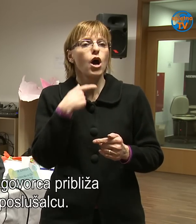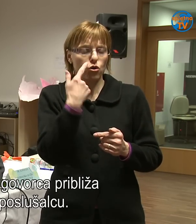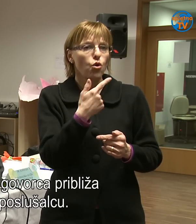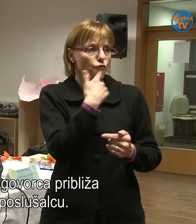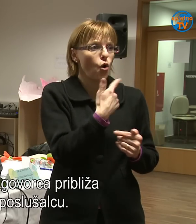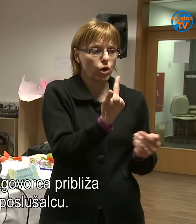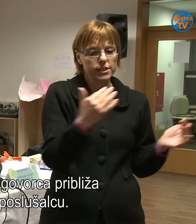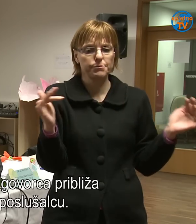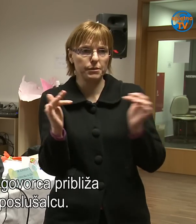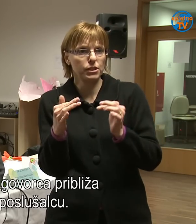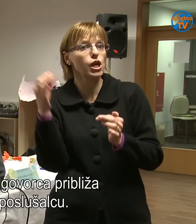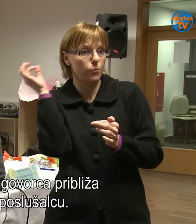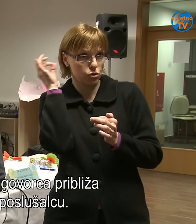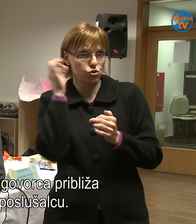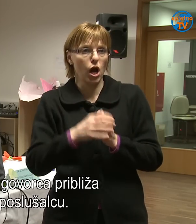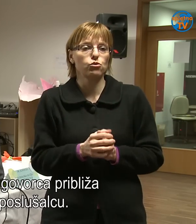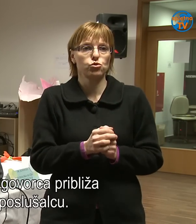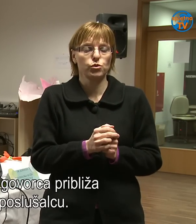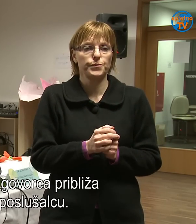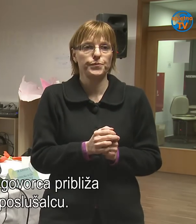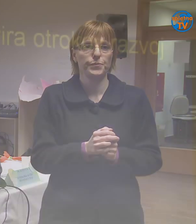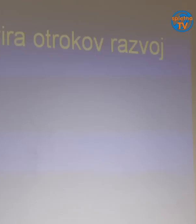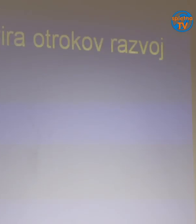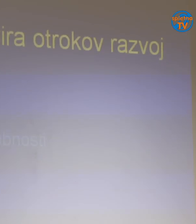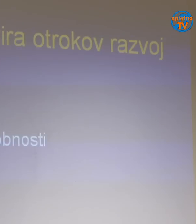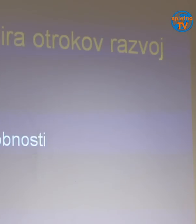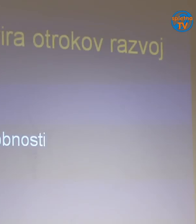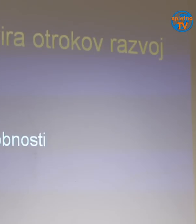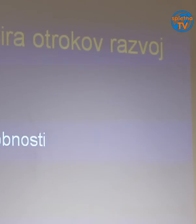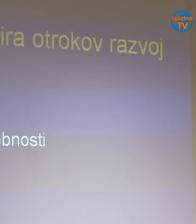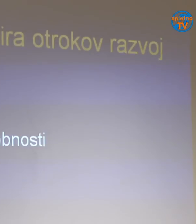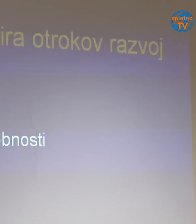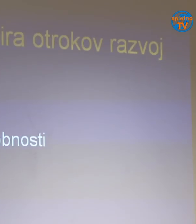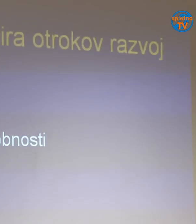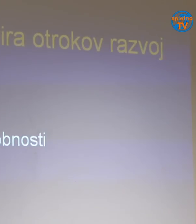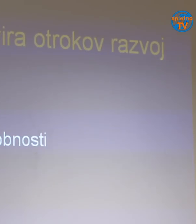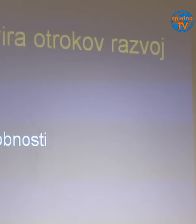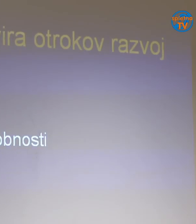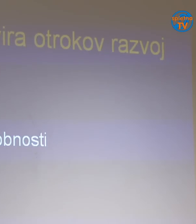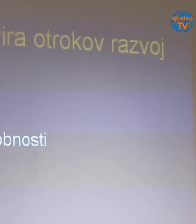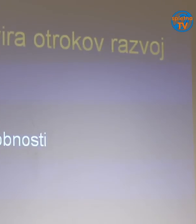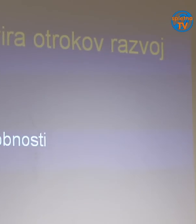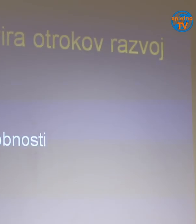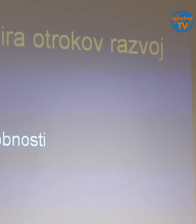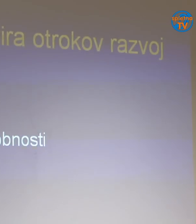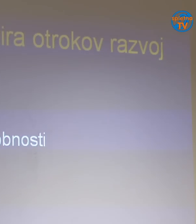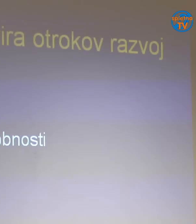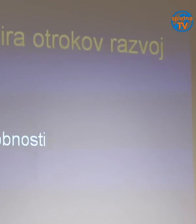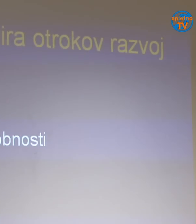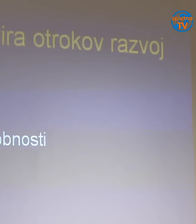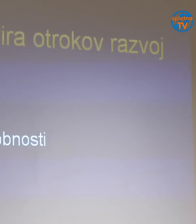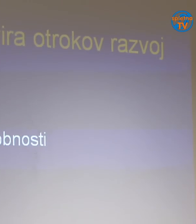približa otroku oziroma poslušalcu. Govora in jezika pri razvijanju